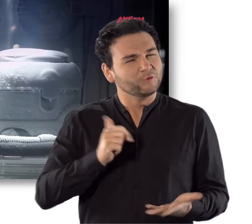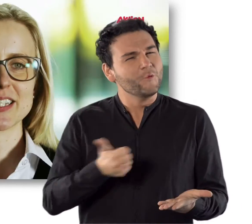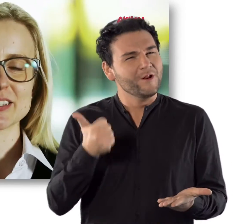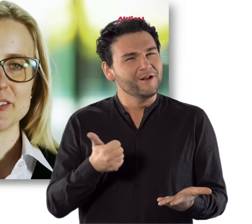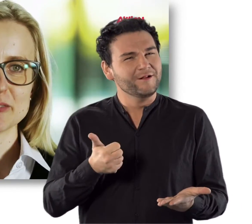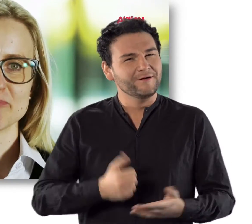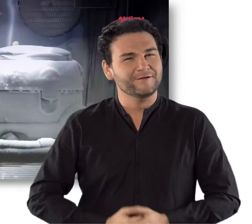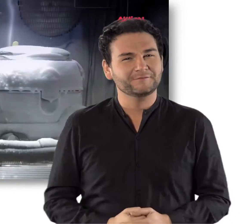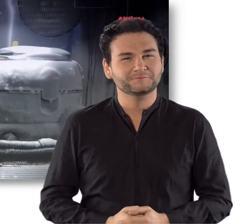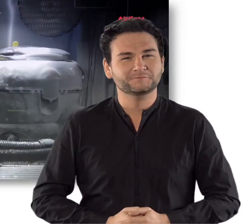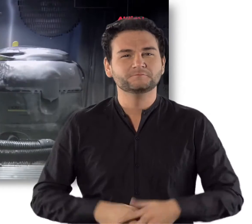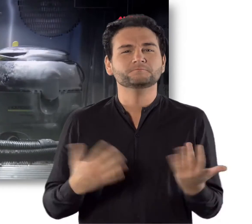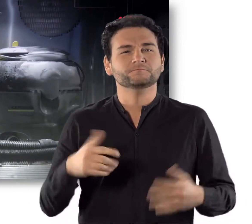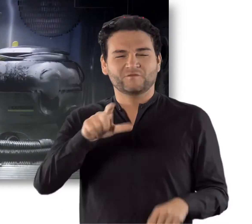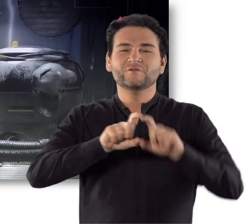Das war ganz toll.